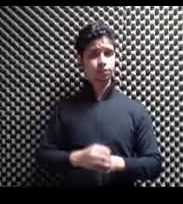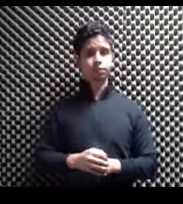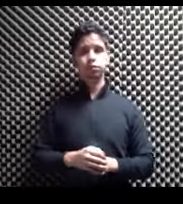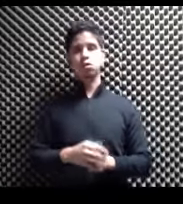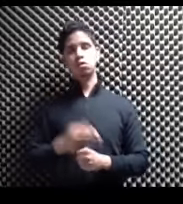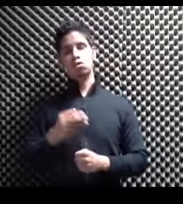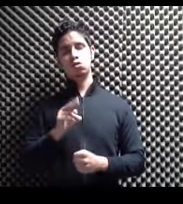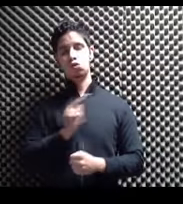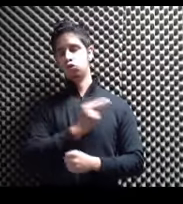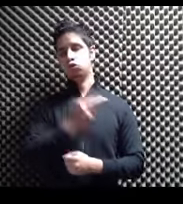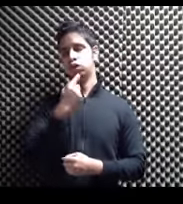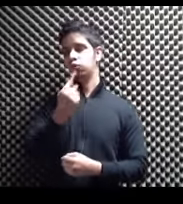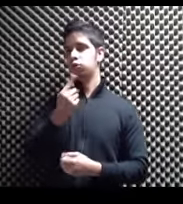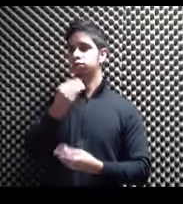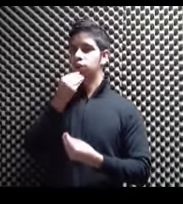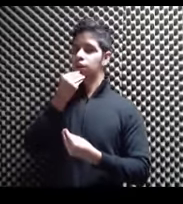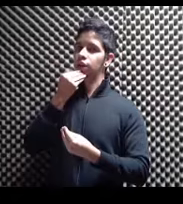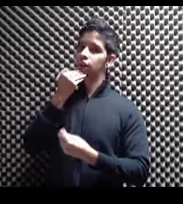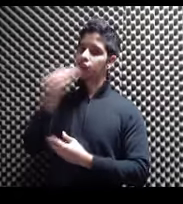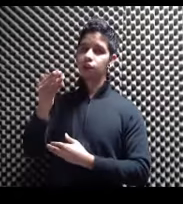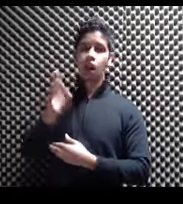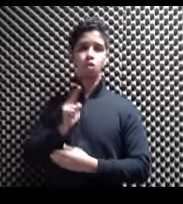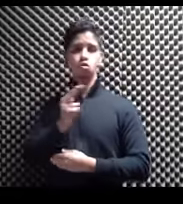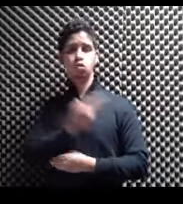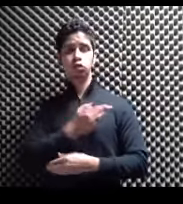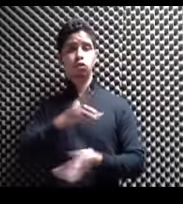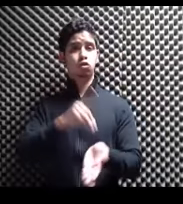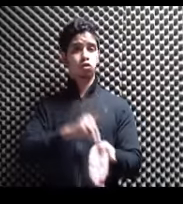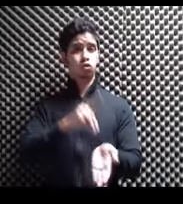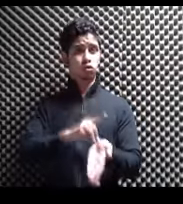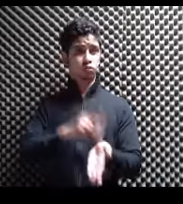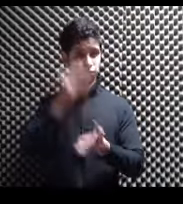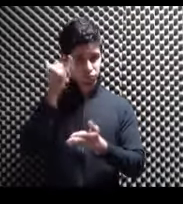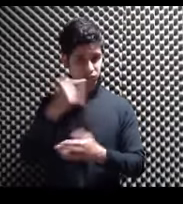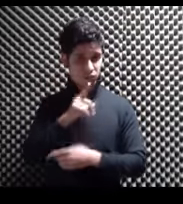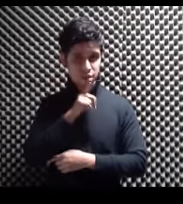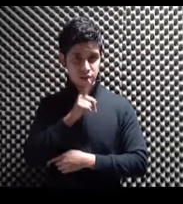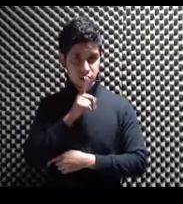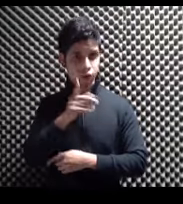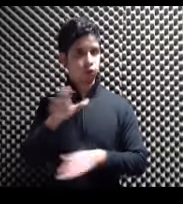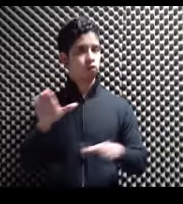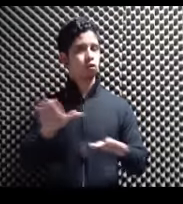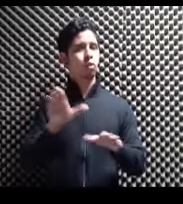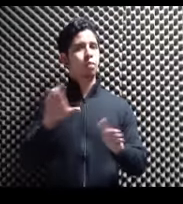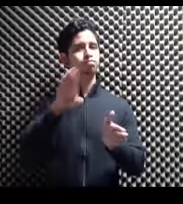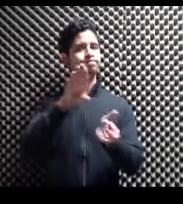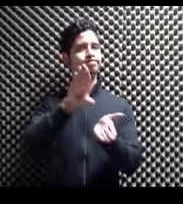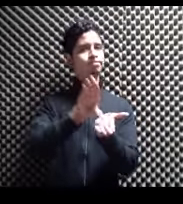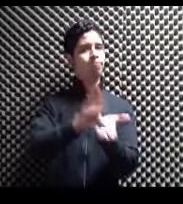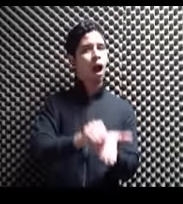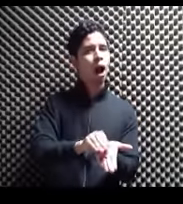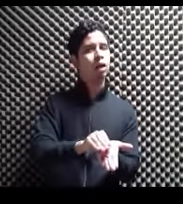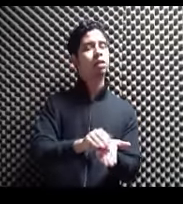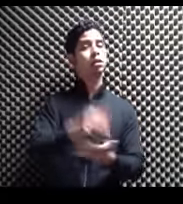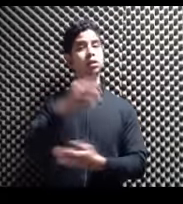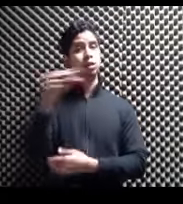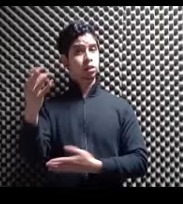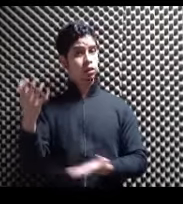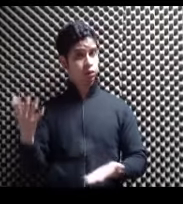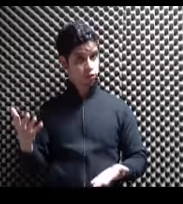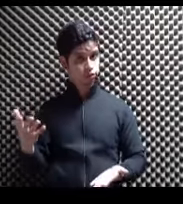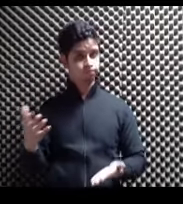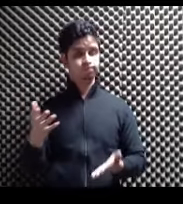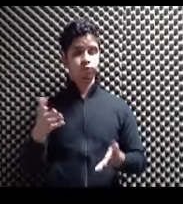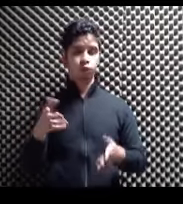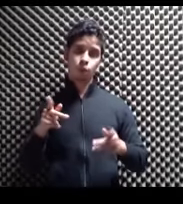doctor, porque realmente nos hace precio. Y además nos permite a nosotros llevar